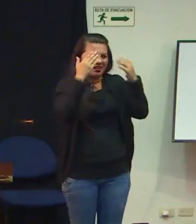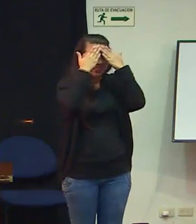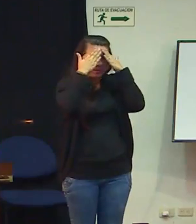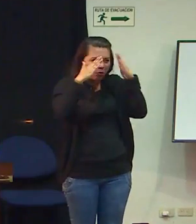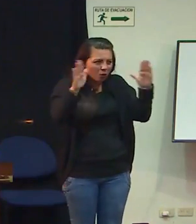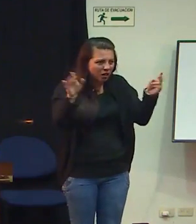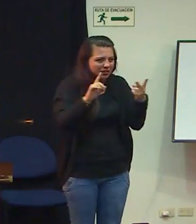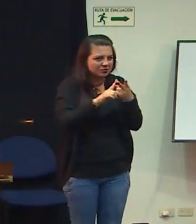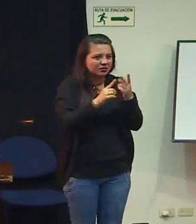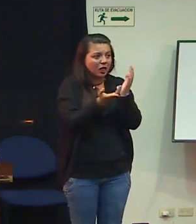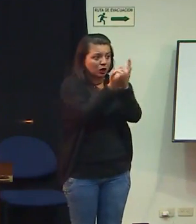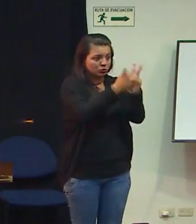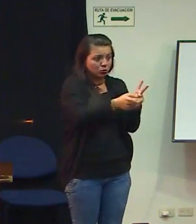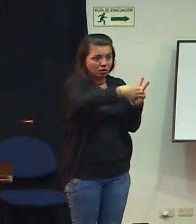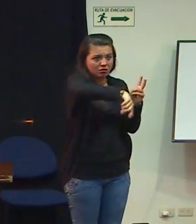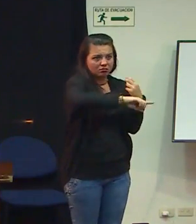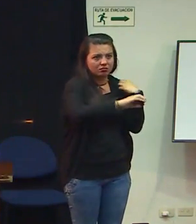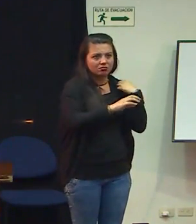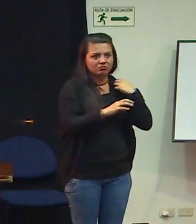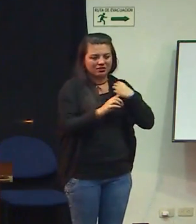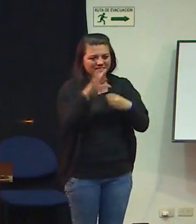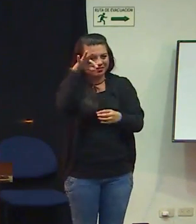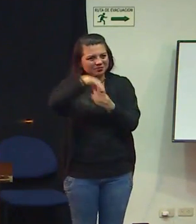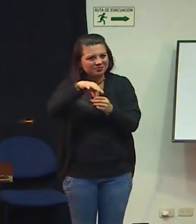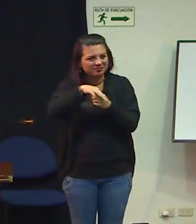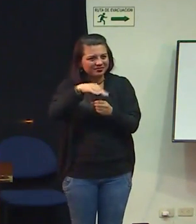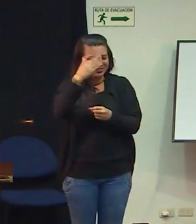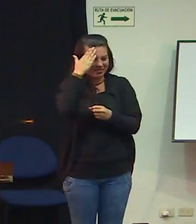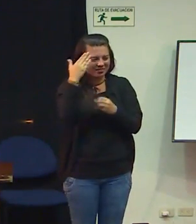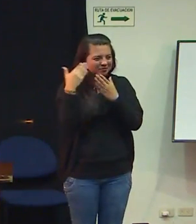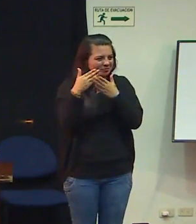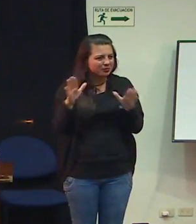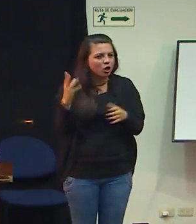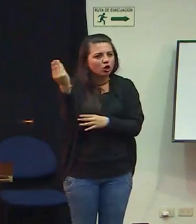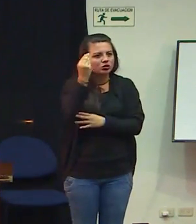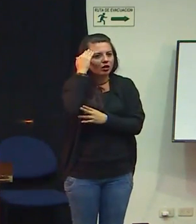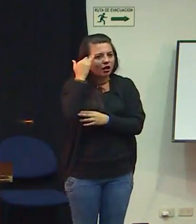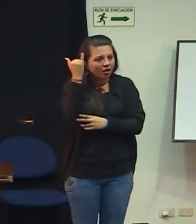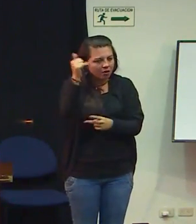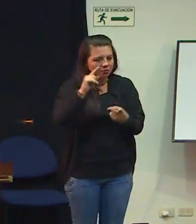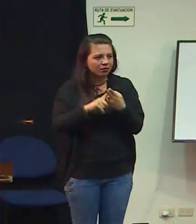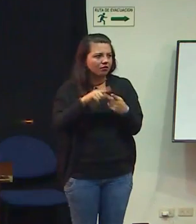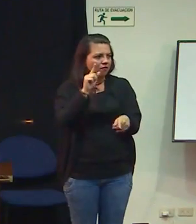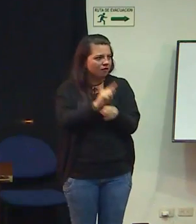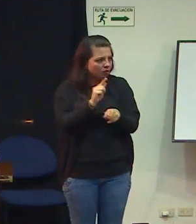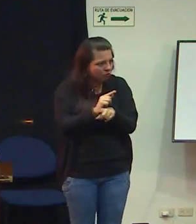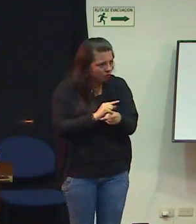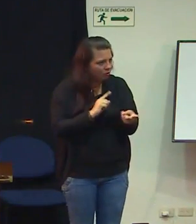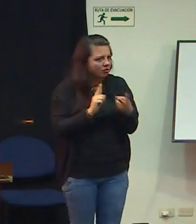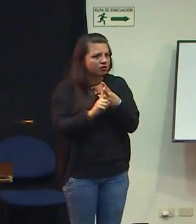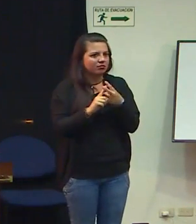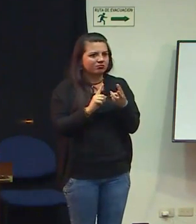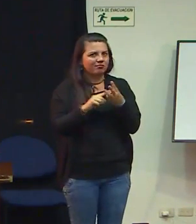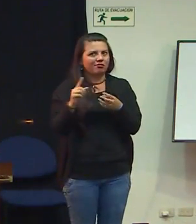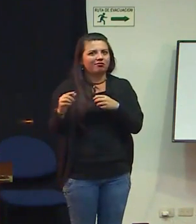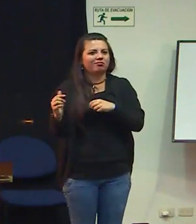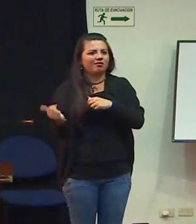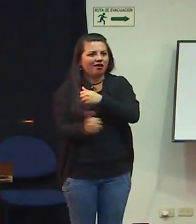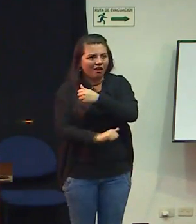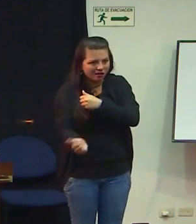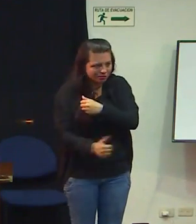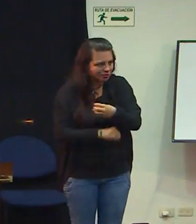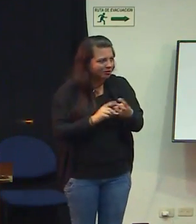el estudiantado que en esas elecciones que se abrieron para consejo académico, para facultades, para hasta decanos,